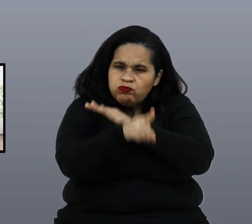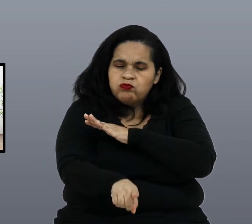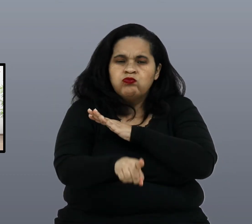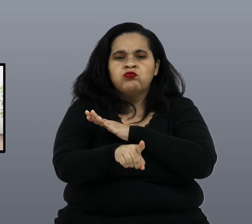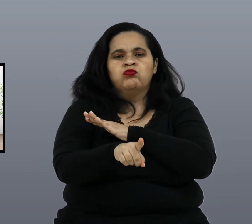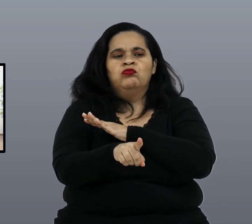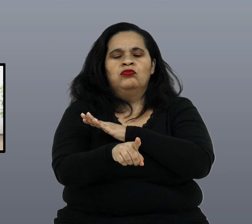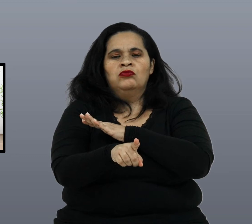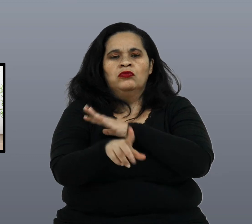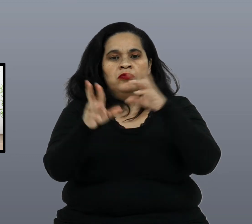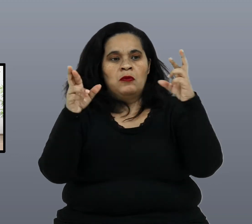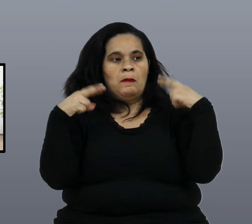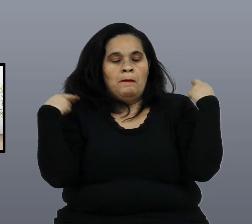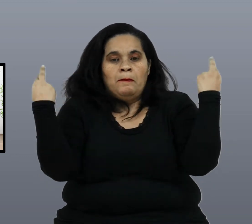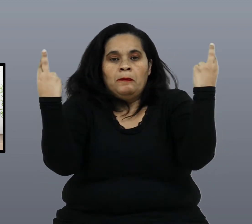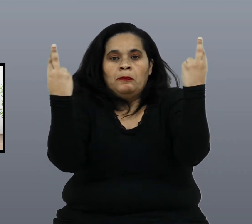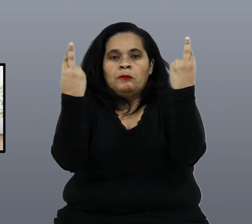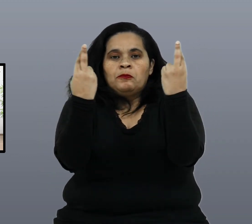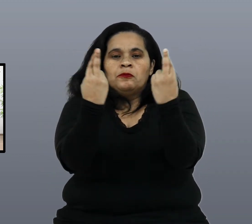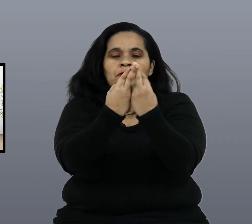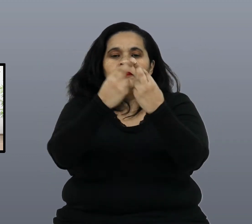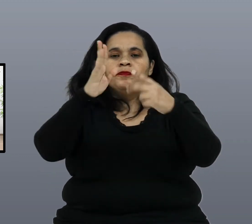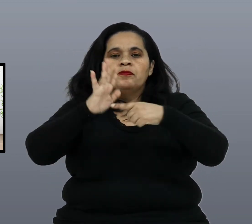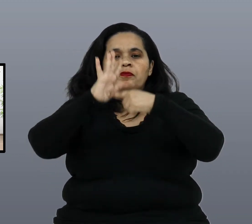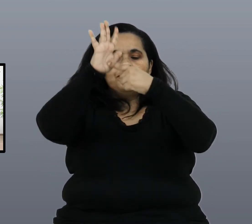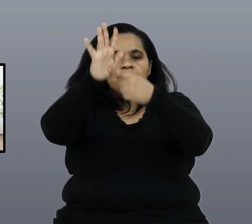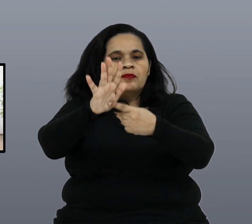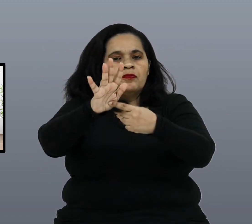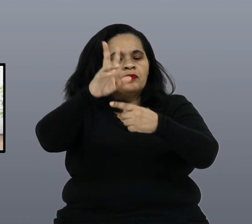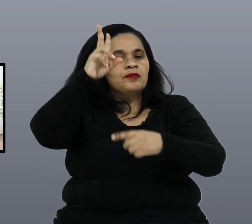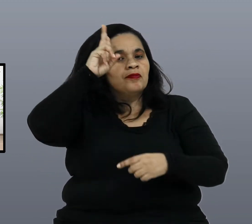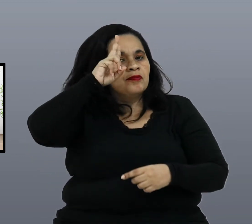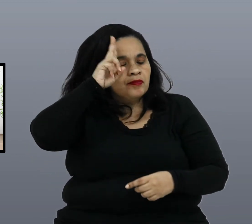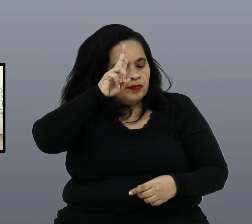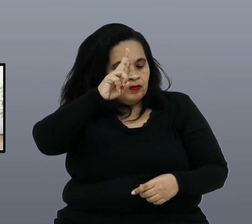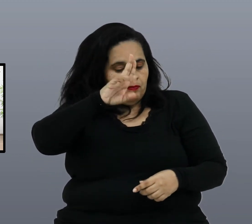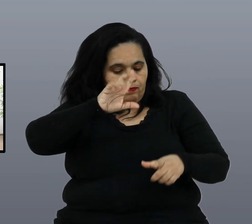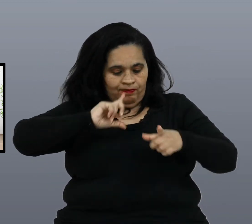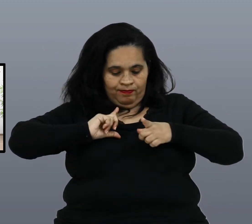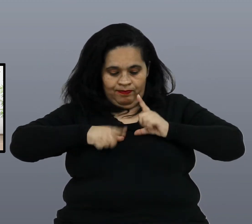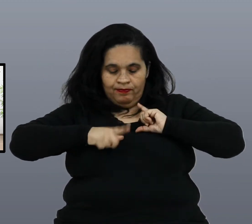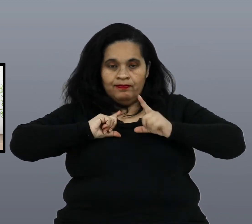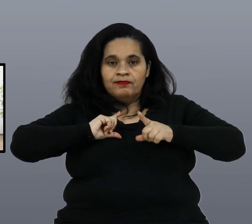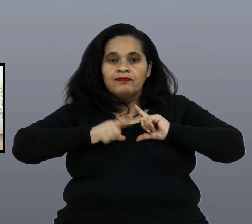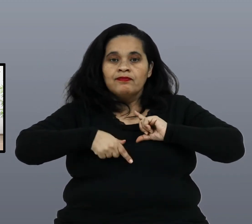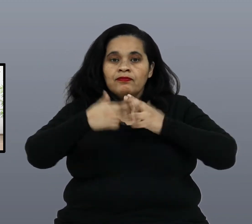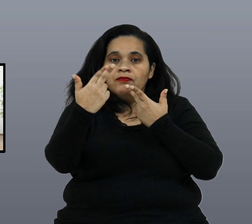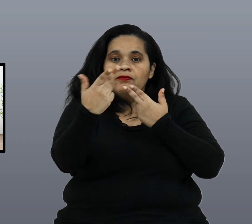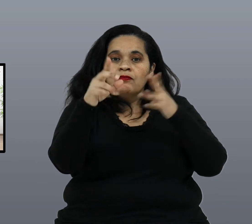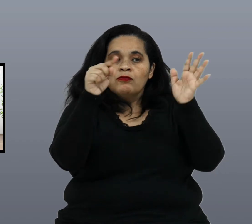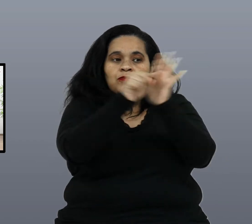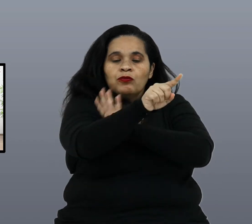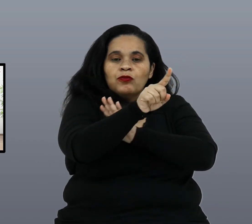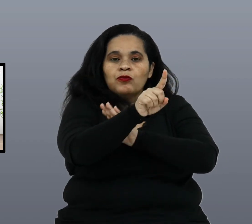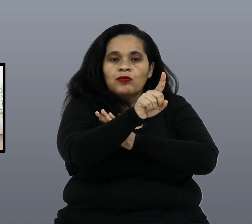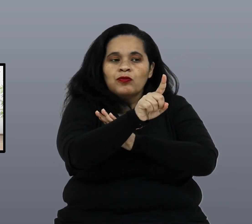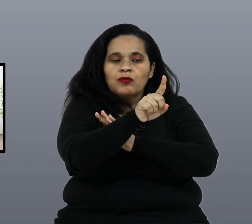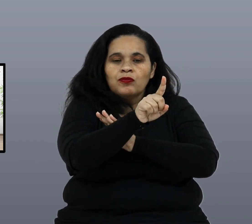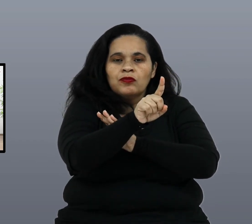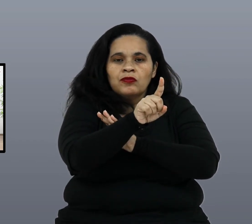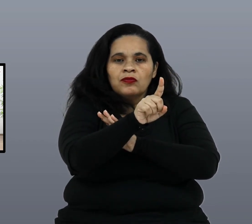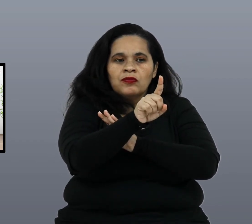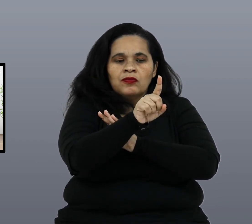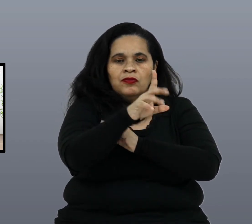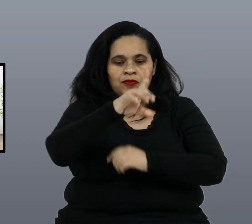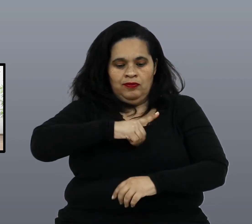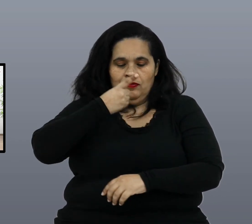que esses reinos têm a ver com a história de Israel e tem a ver com a pergunta que Daniel está fazendo para Deus, né? E